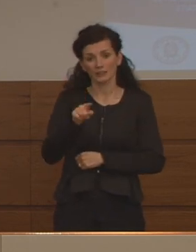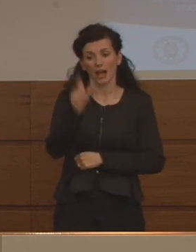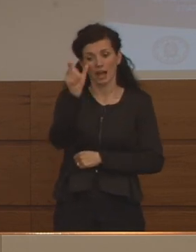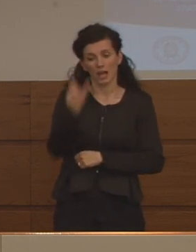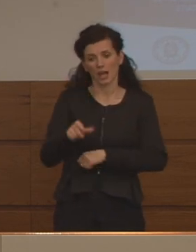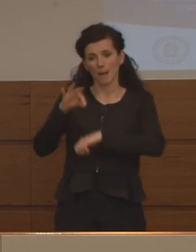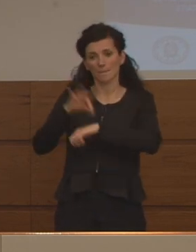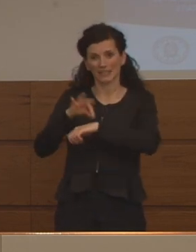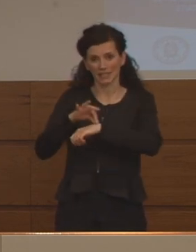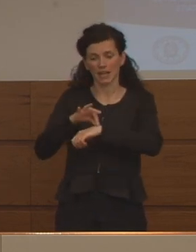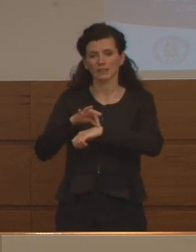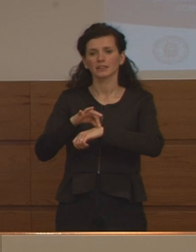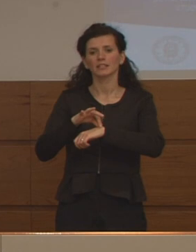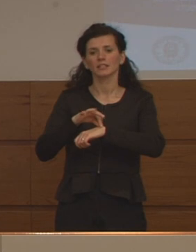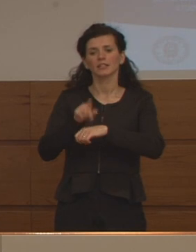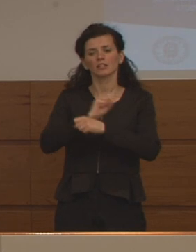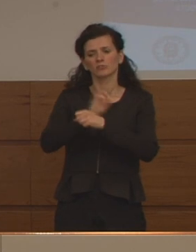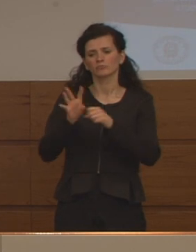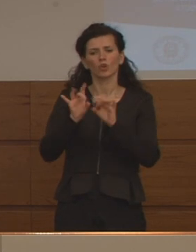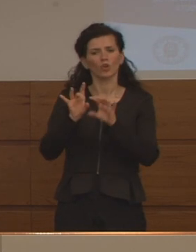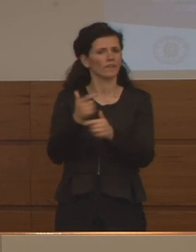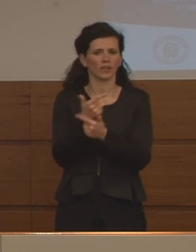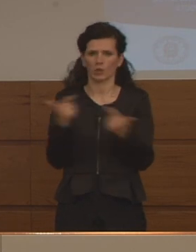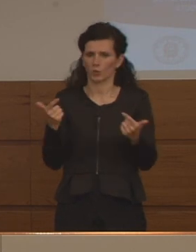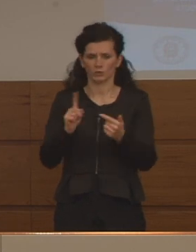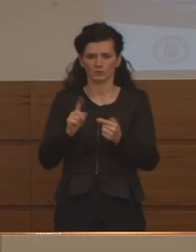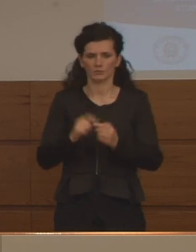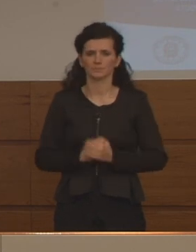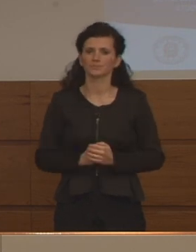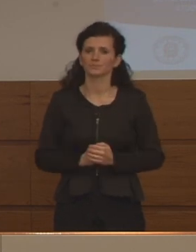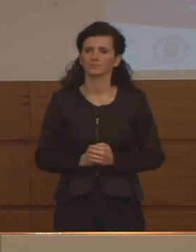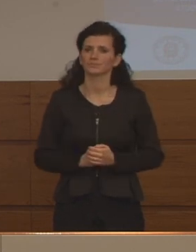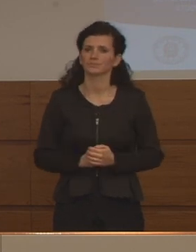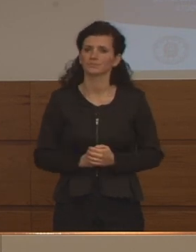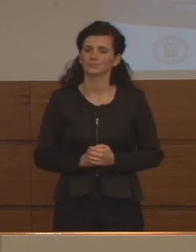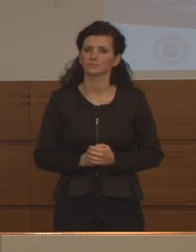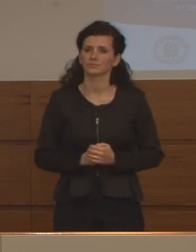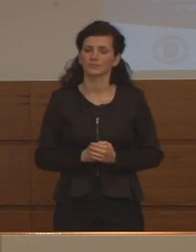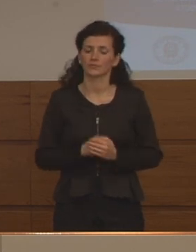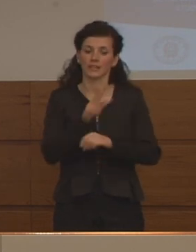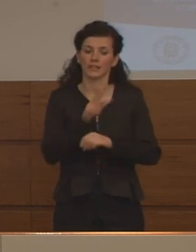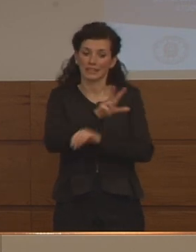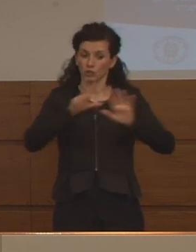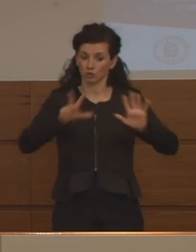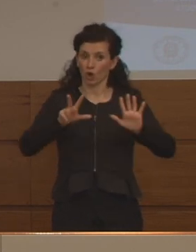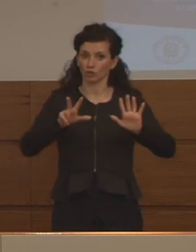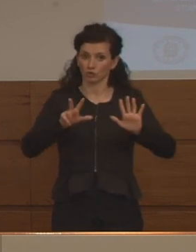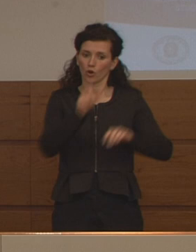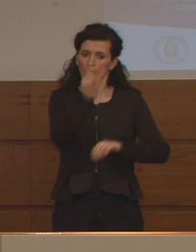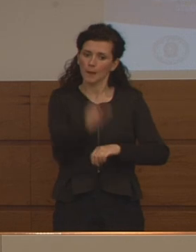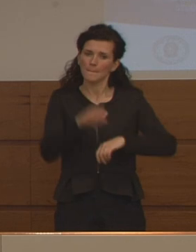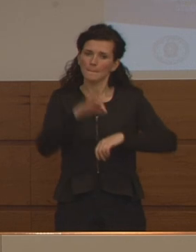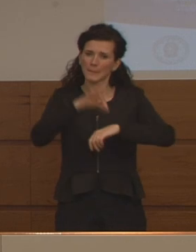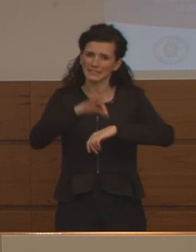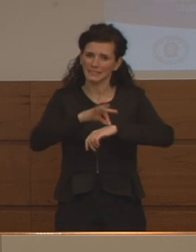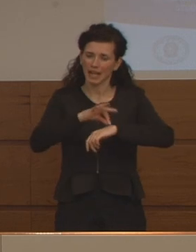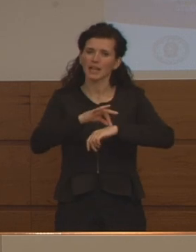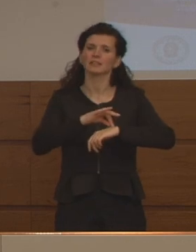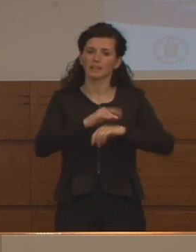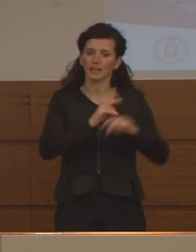non positivi al coronavirus 38 sono i pazienti che sono